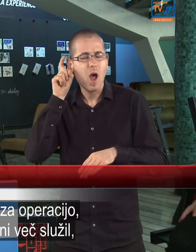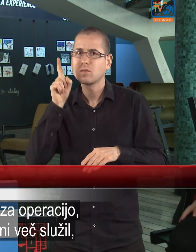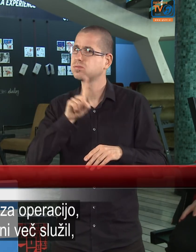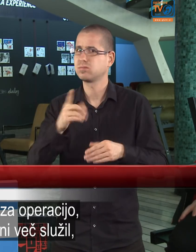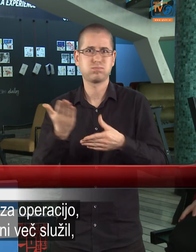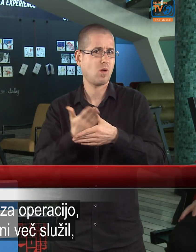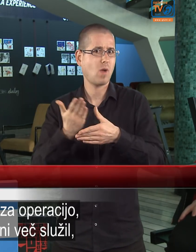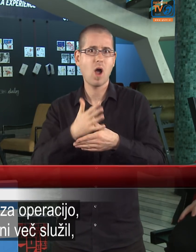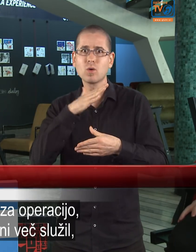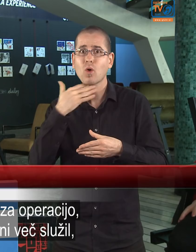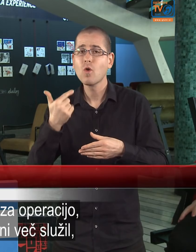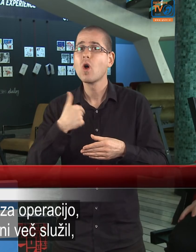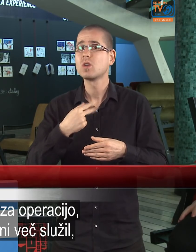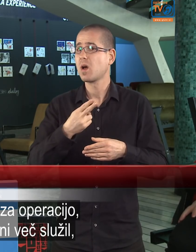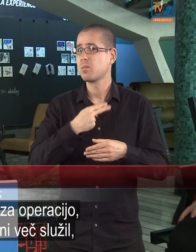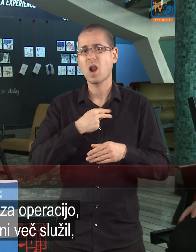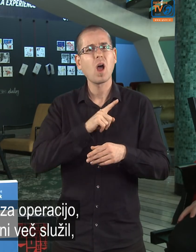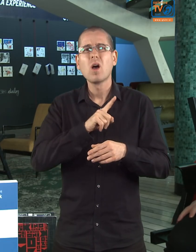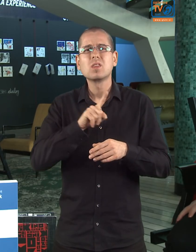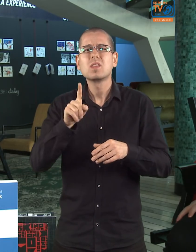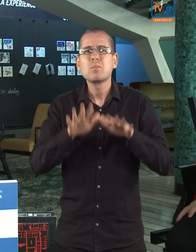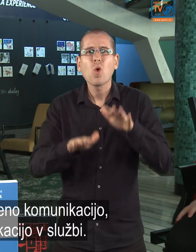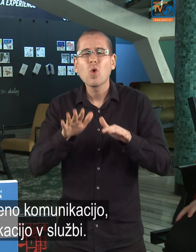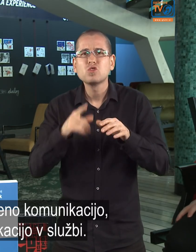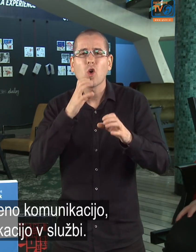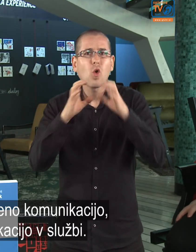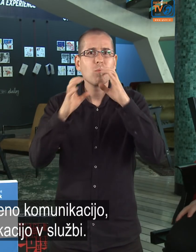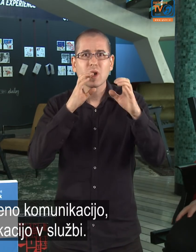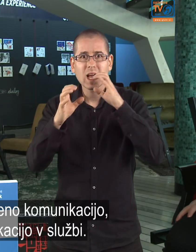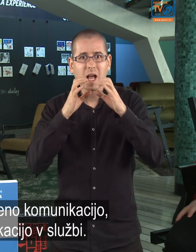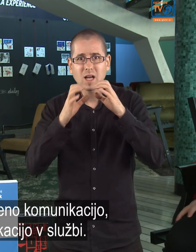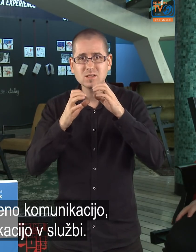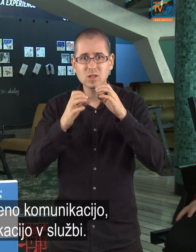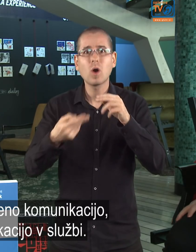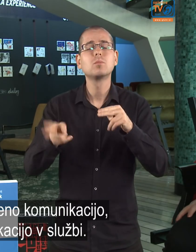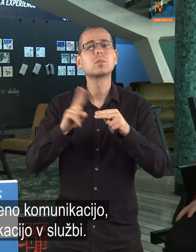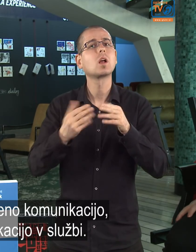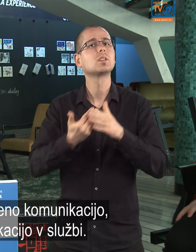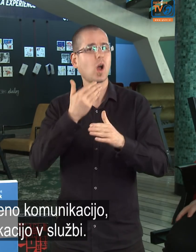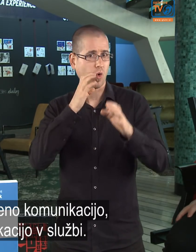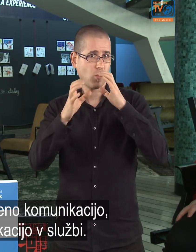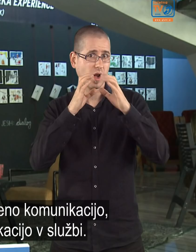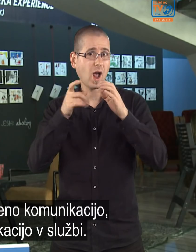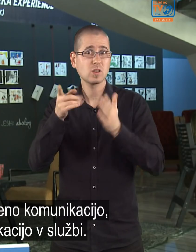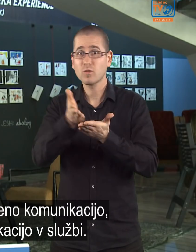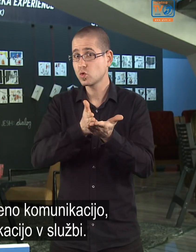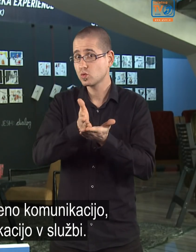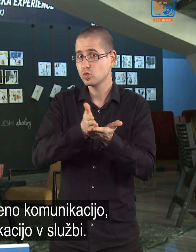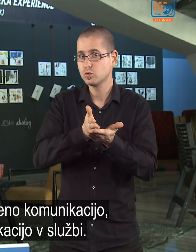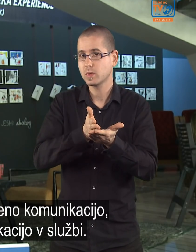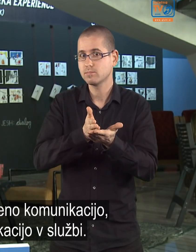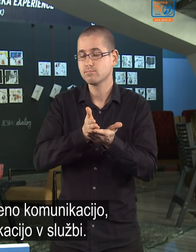služil dovolj, ko sem imela onemogočeno v bistvu komunikacijo, predvsem pa komunikacijo v službi. Na